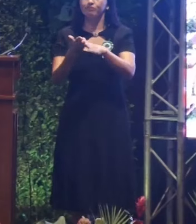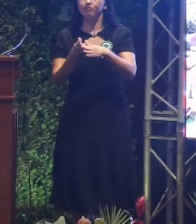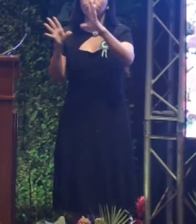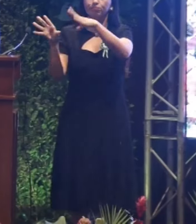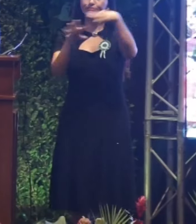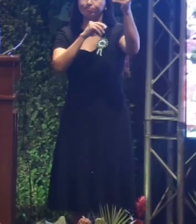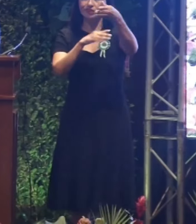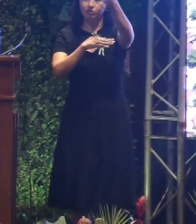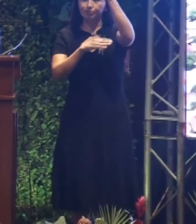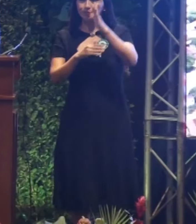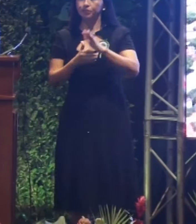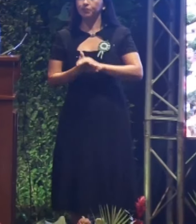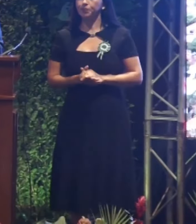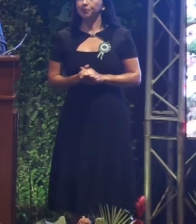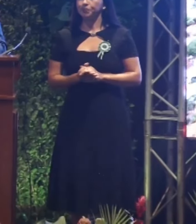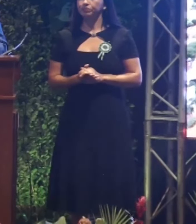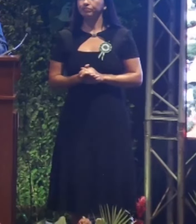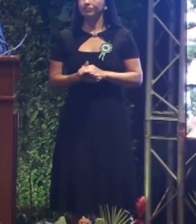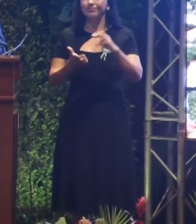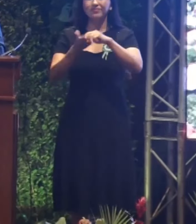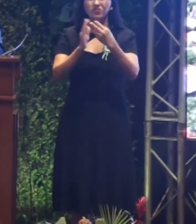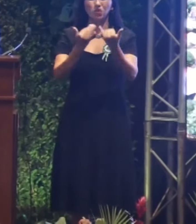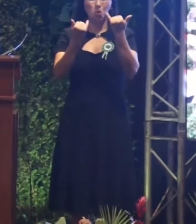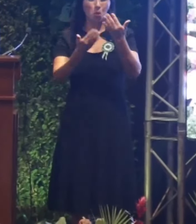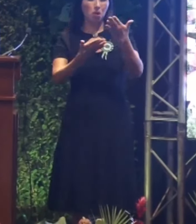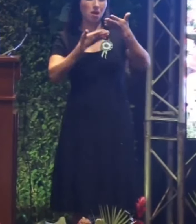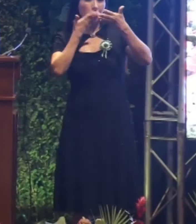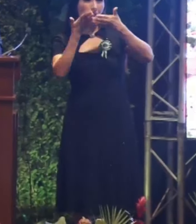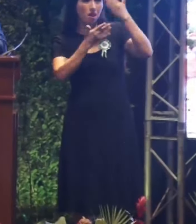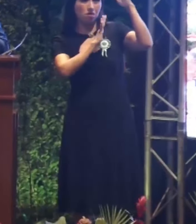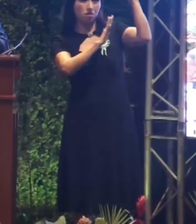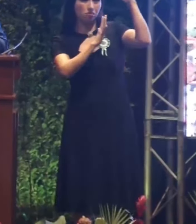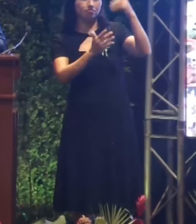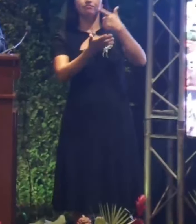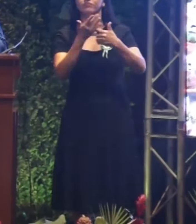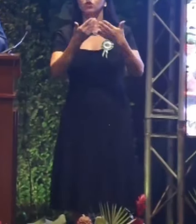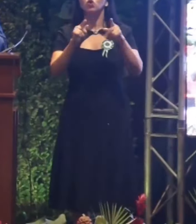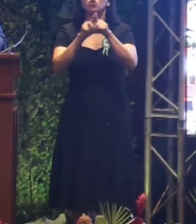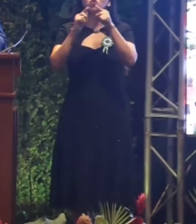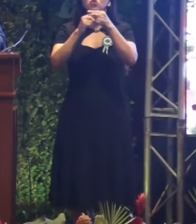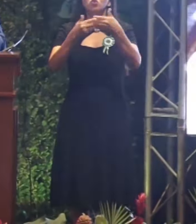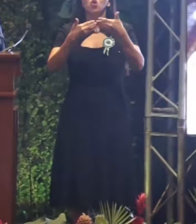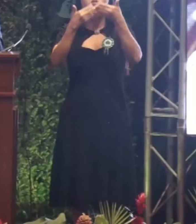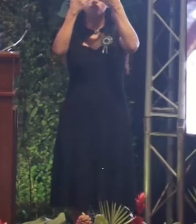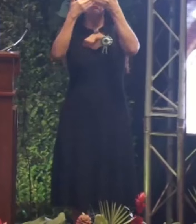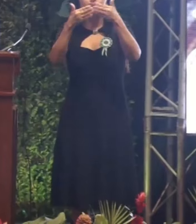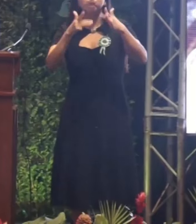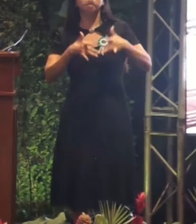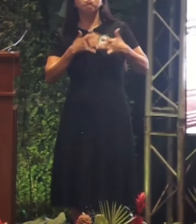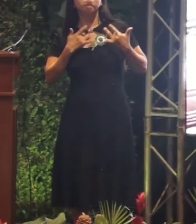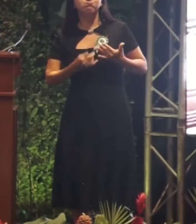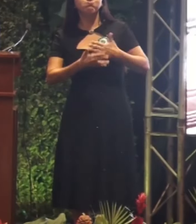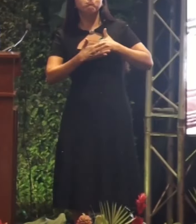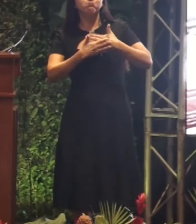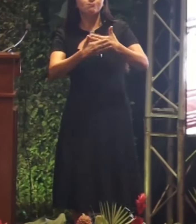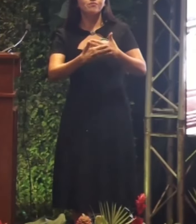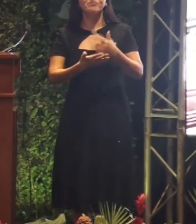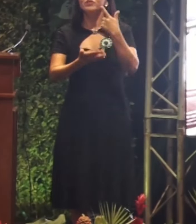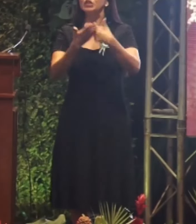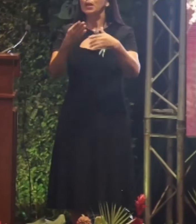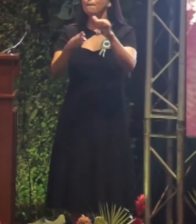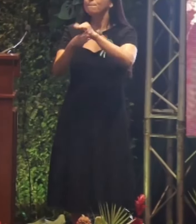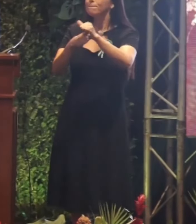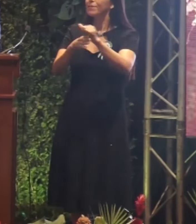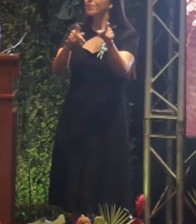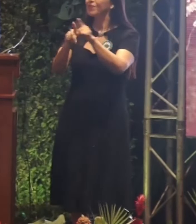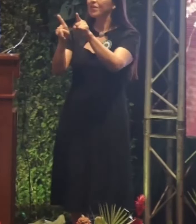Por eso digo, más que discurso, hoy tenemos que abrirnos con el corazón, pero en la